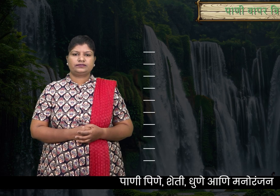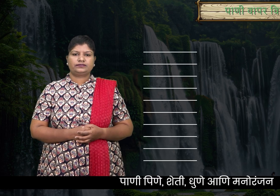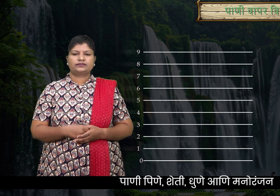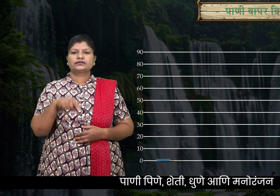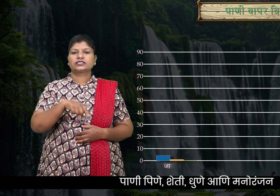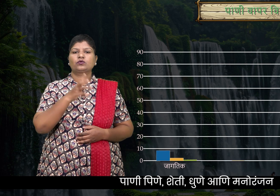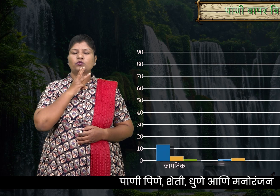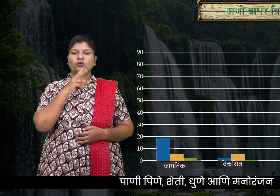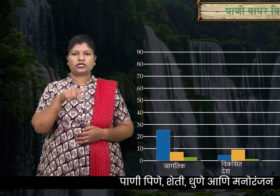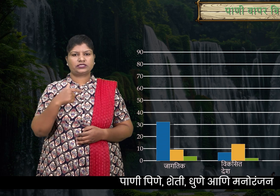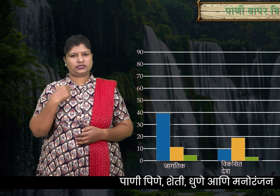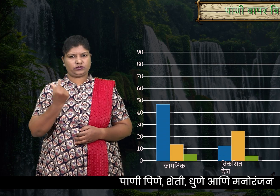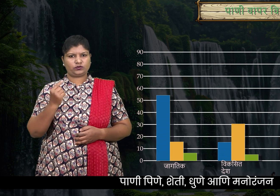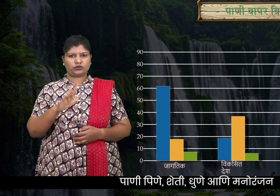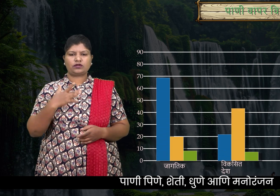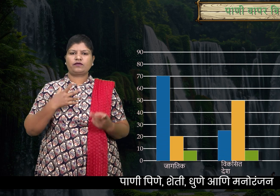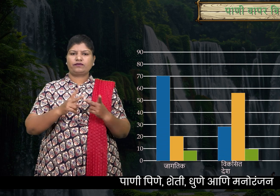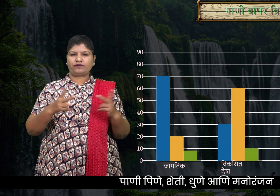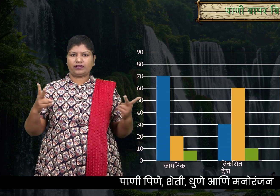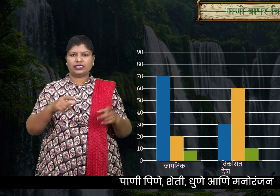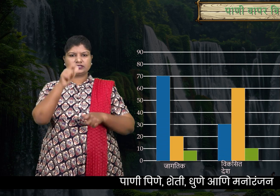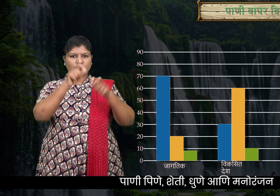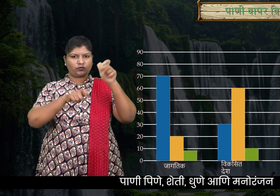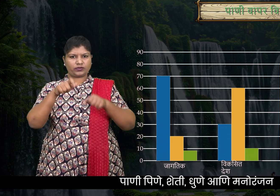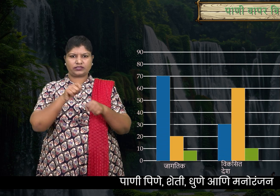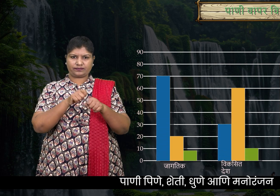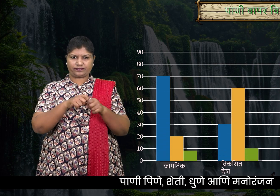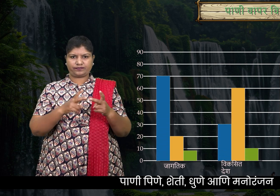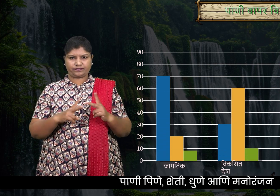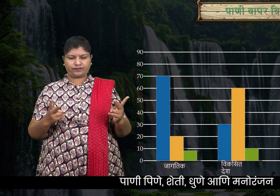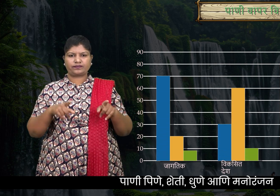पाणी पिणे, शेती, धुणे आणि मनोरंजन